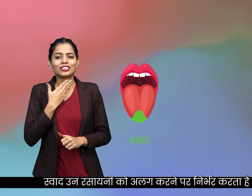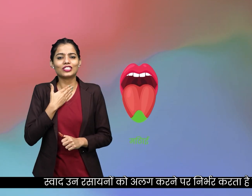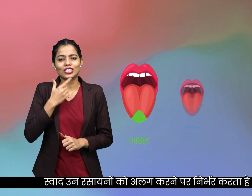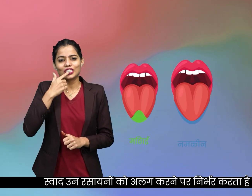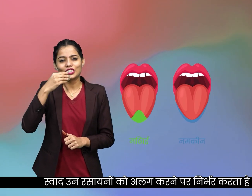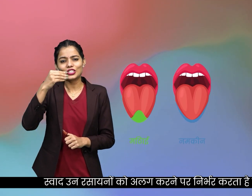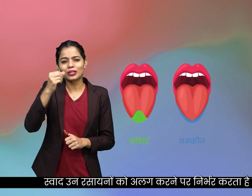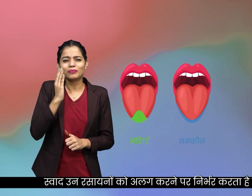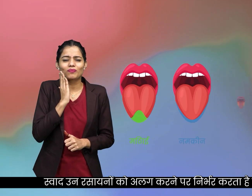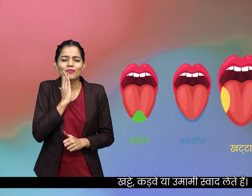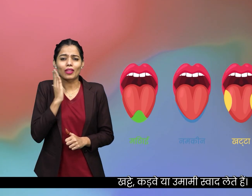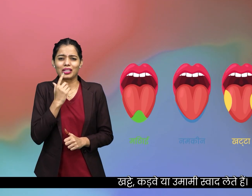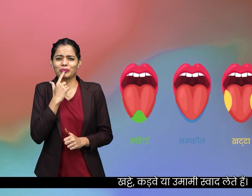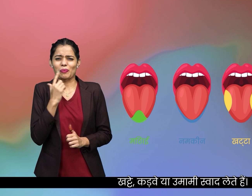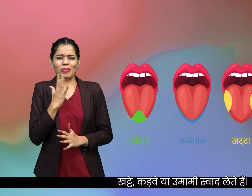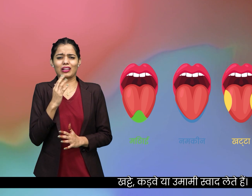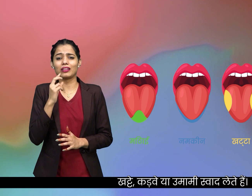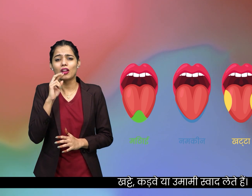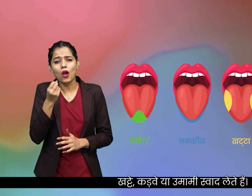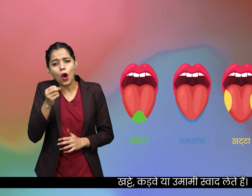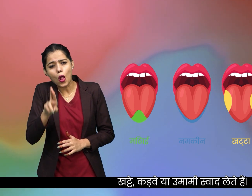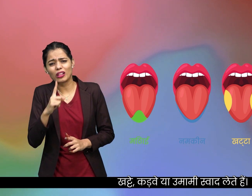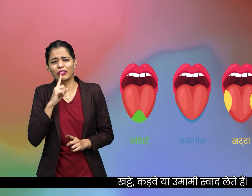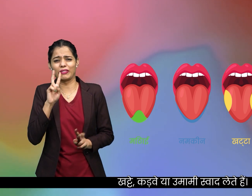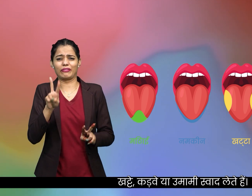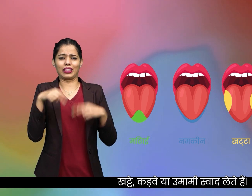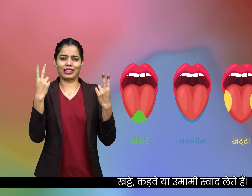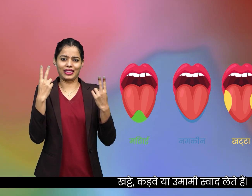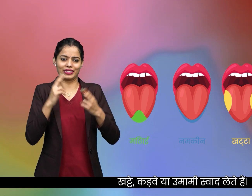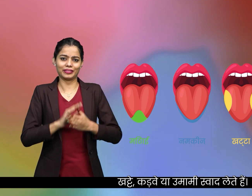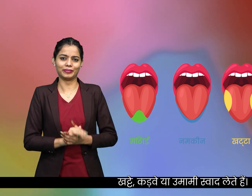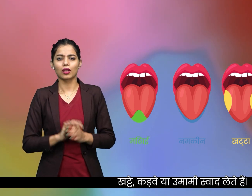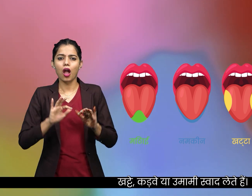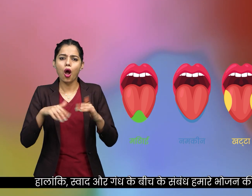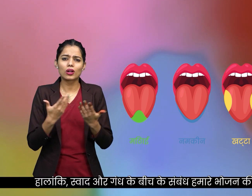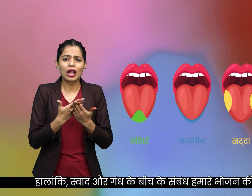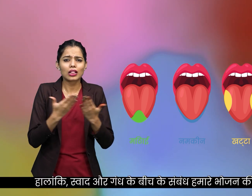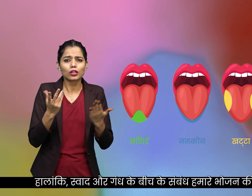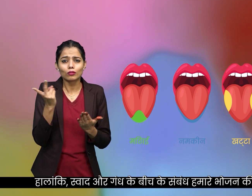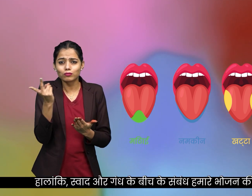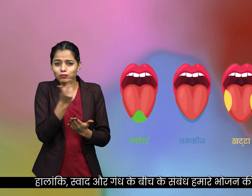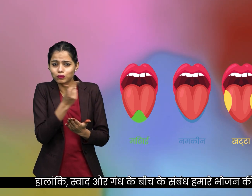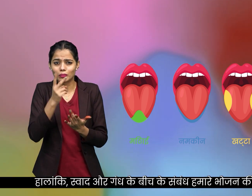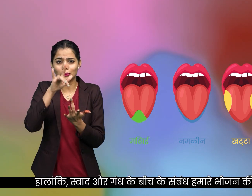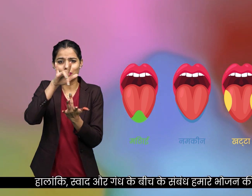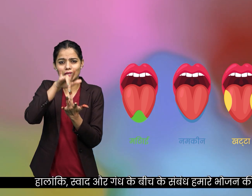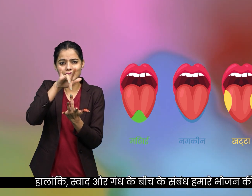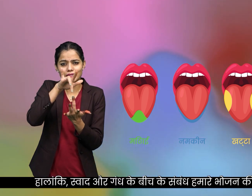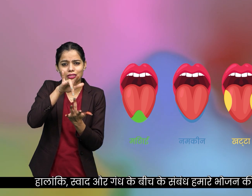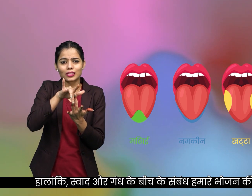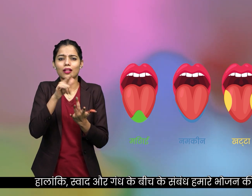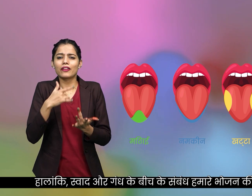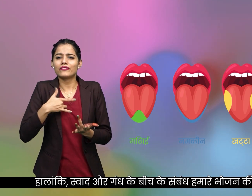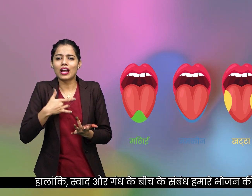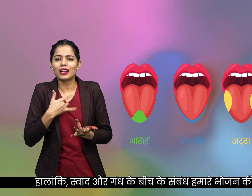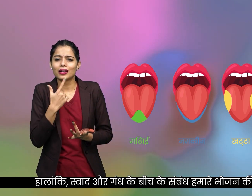जो मीठे, नमकीन, खट्टे, कड़वे या उमामी स्वाद लेते हैं। हालांकि स्वाद और